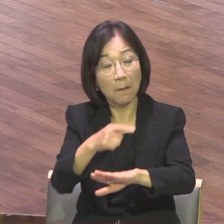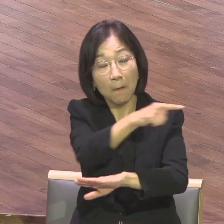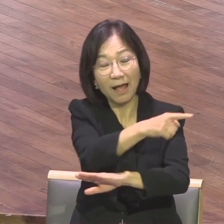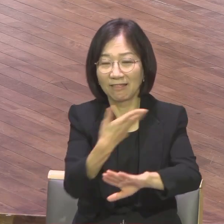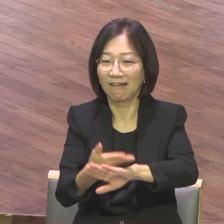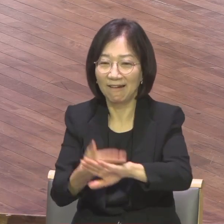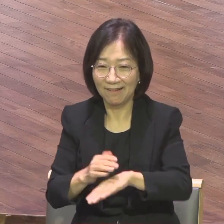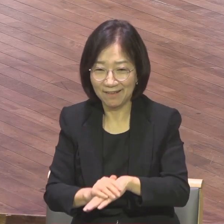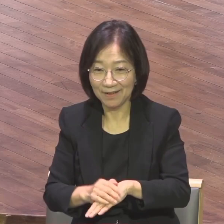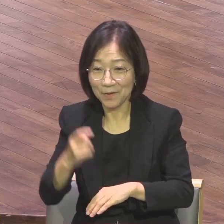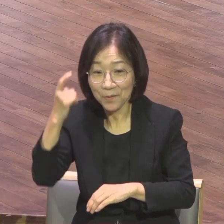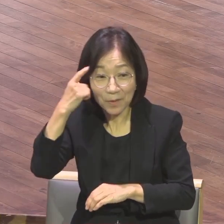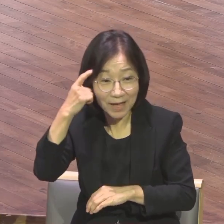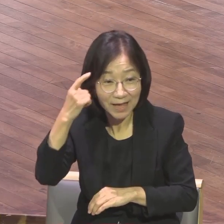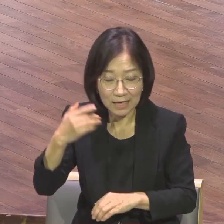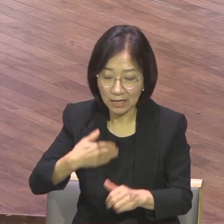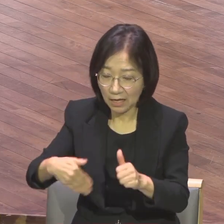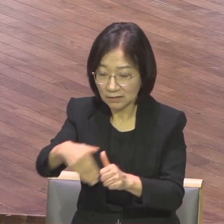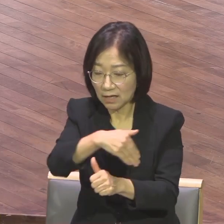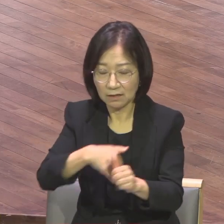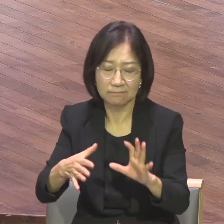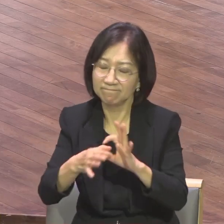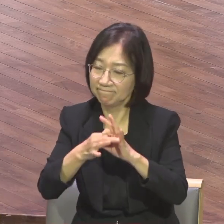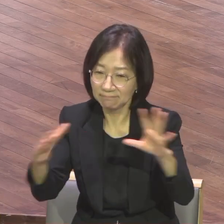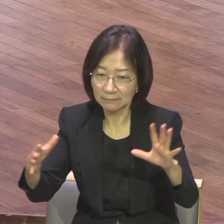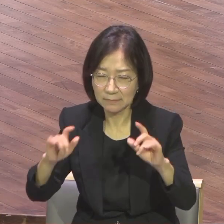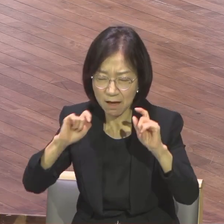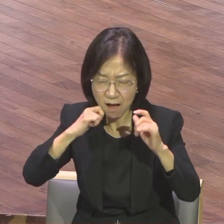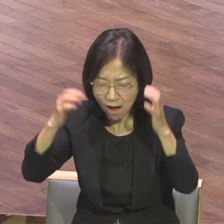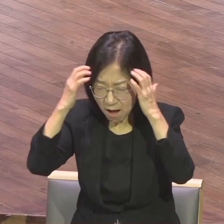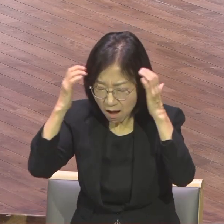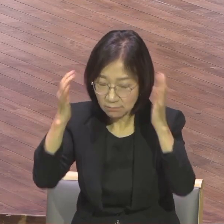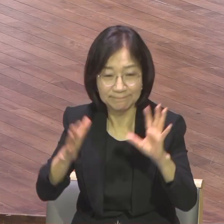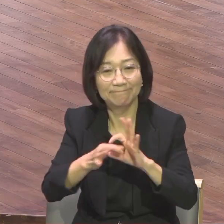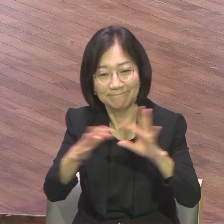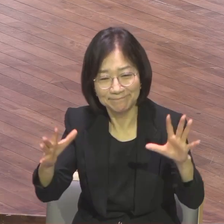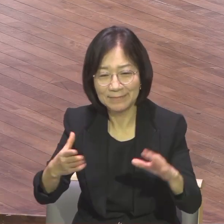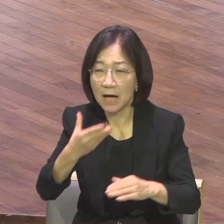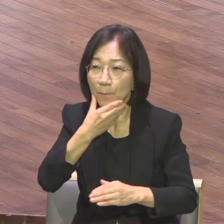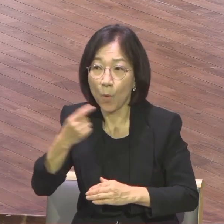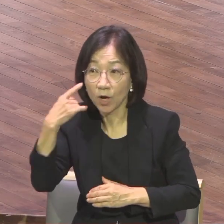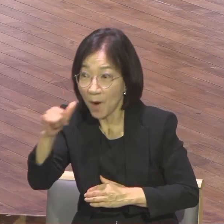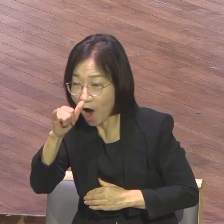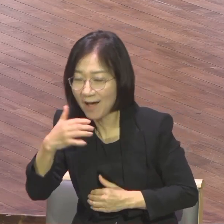상관없어. 복음 하나 때문에 누려. 아멘. 아멘. 복음으로 누려. 완전 누려야 돼요.